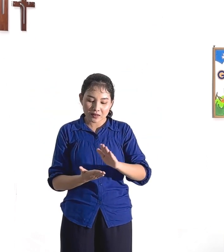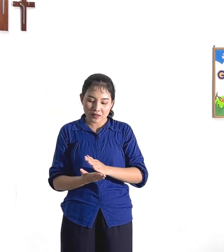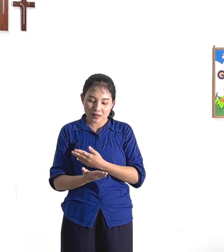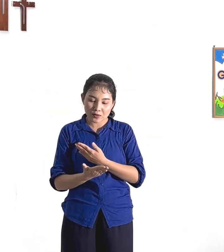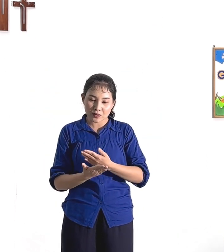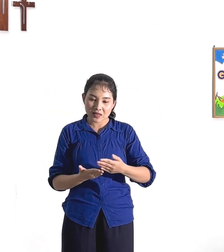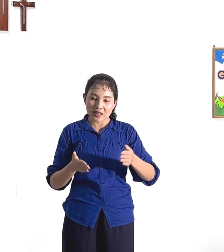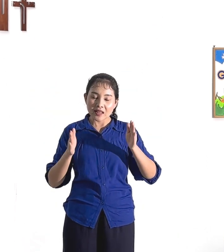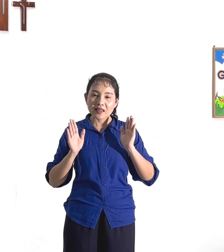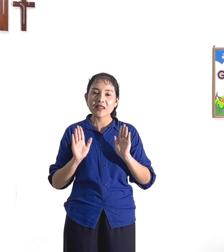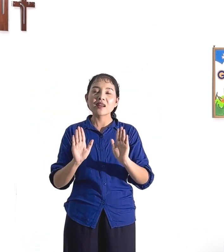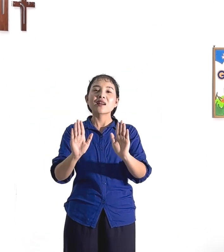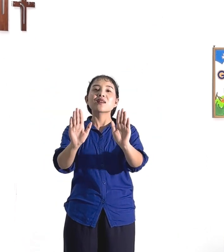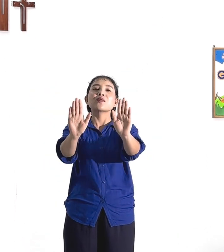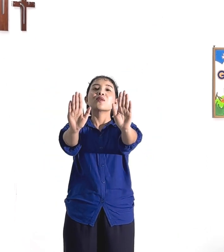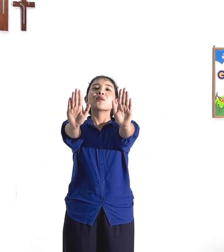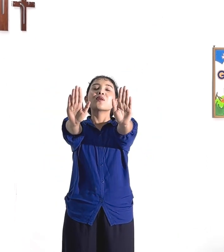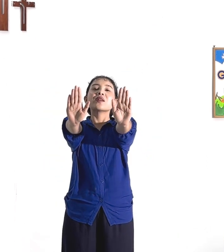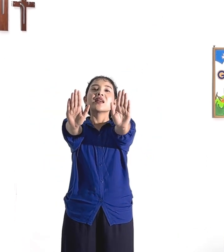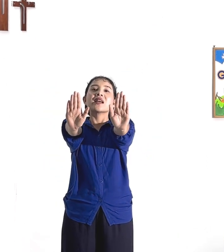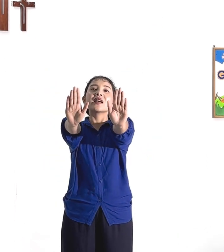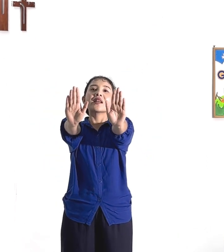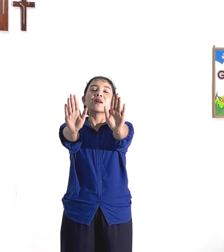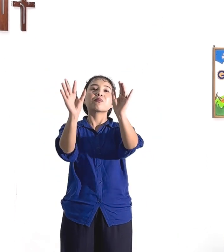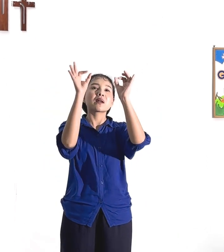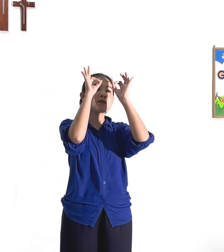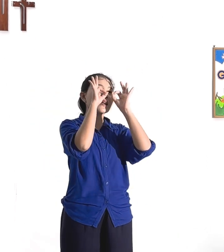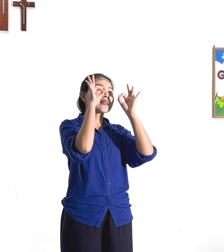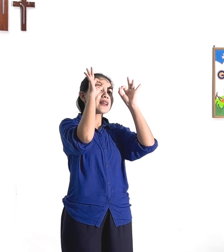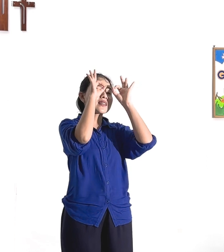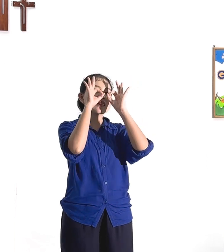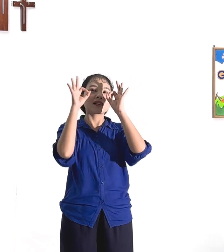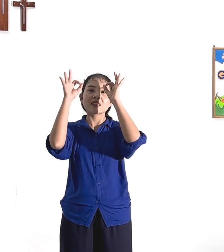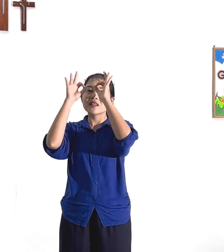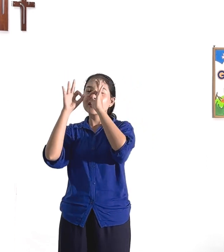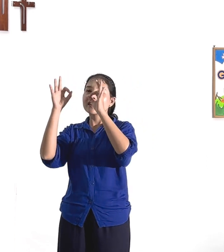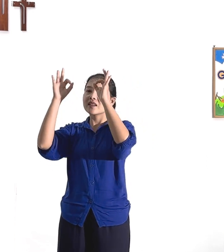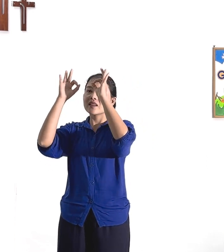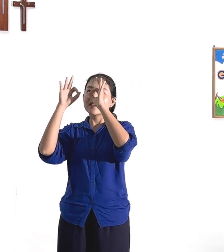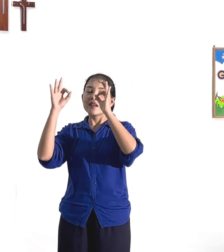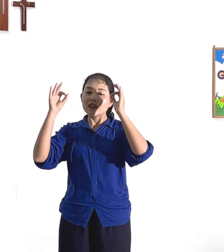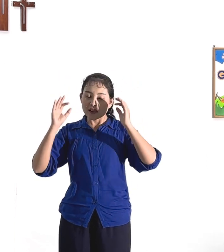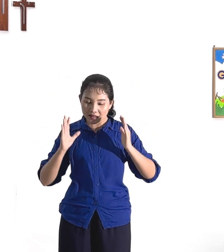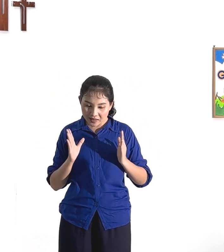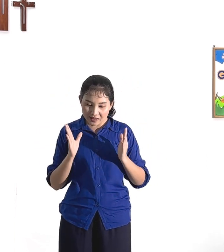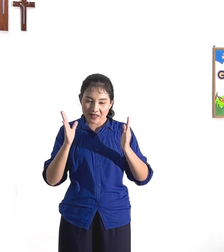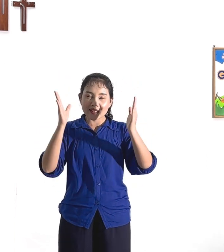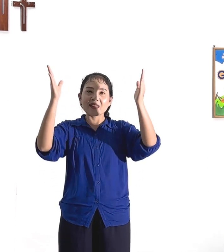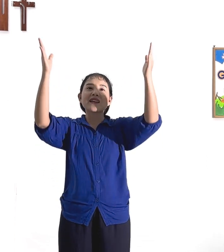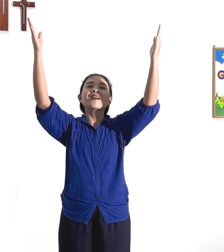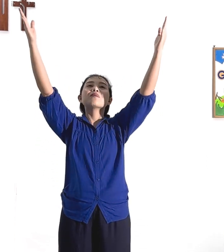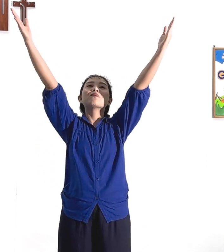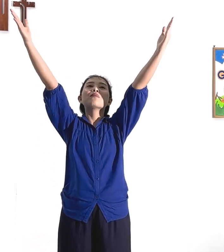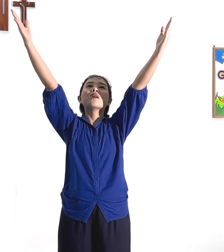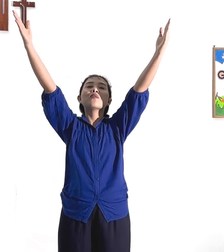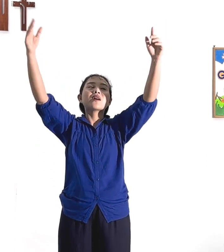kesucian tanganku di depan matanya Ia membawa